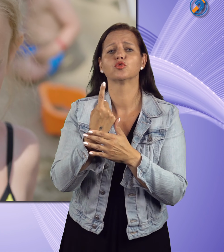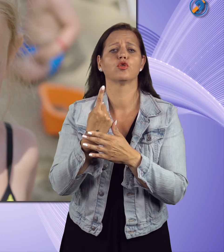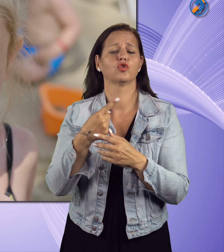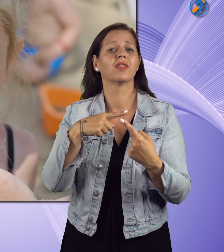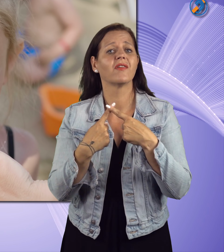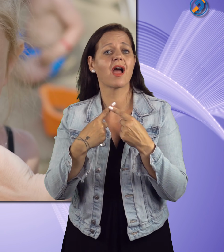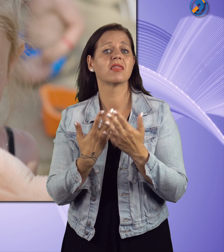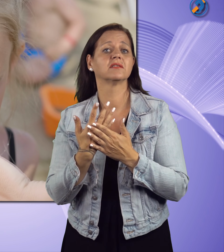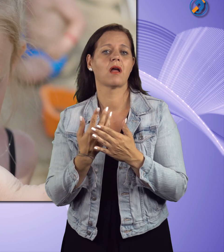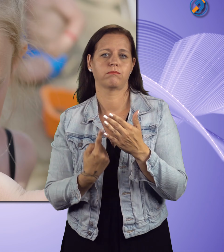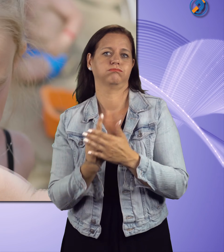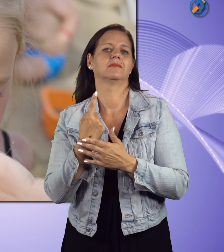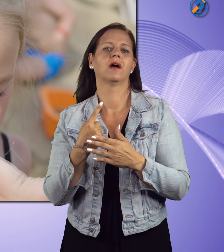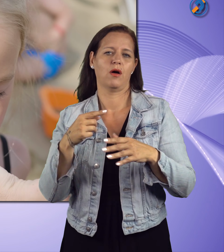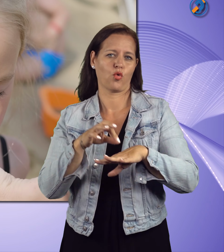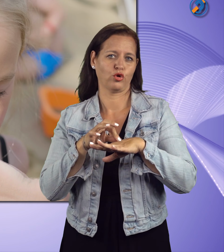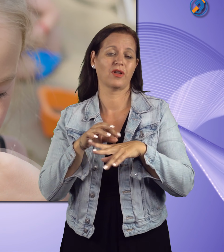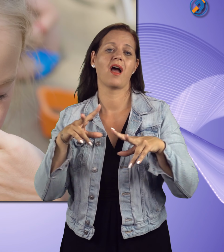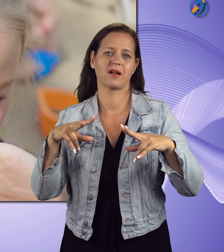raka.